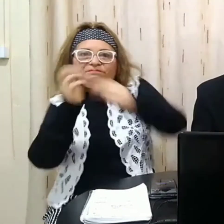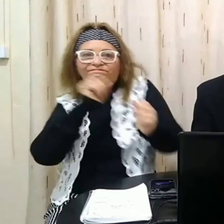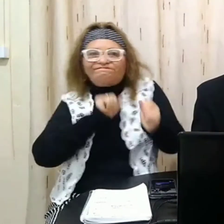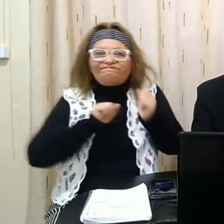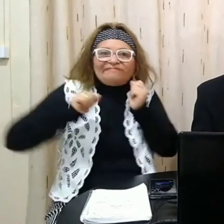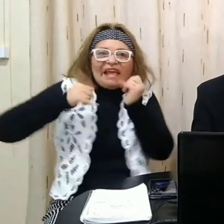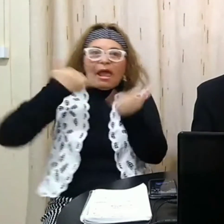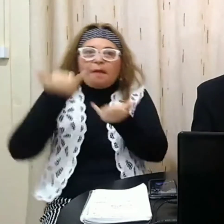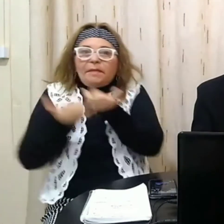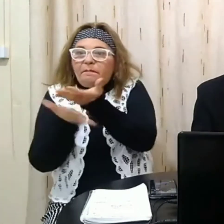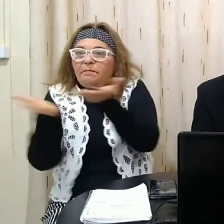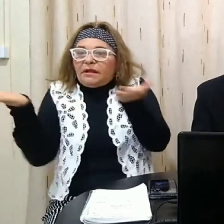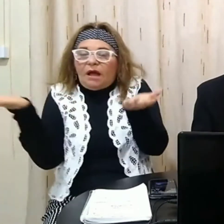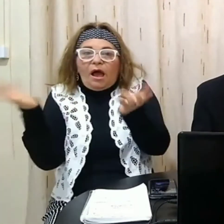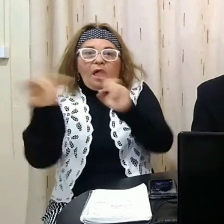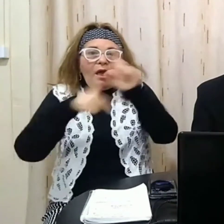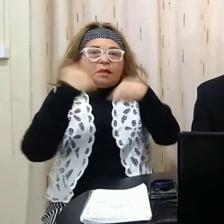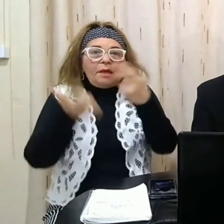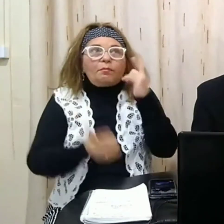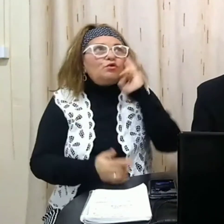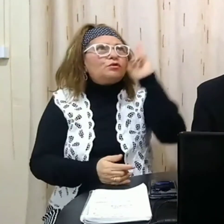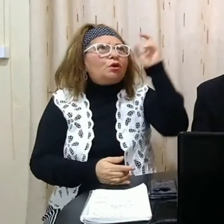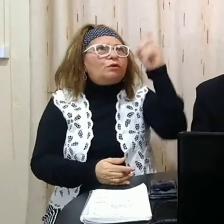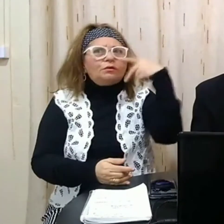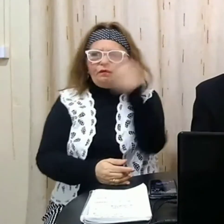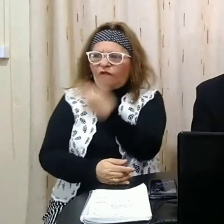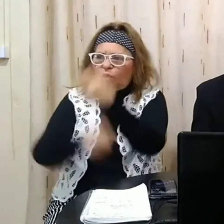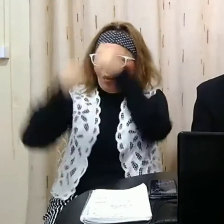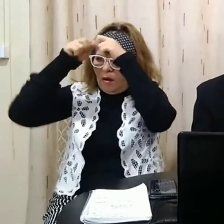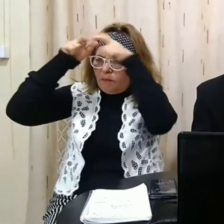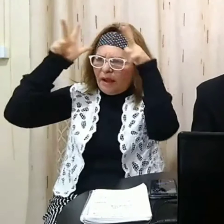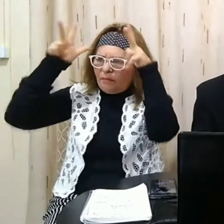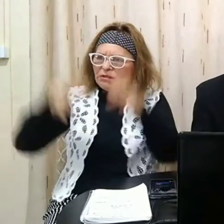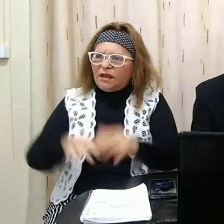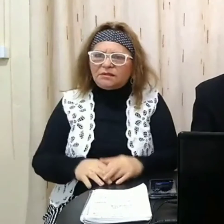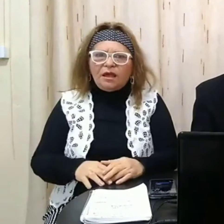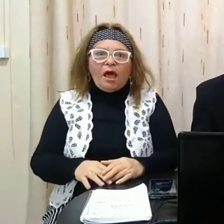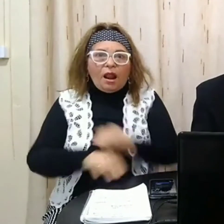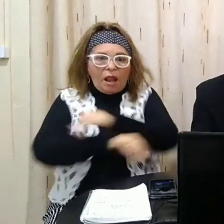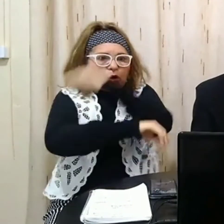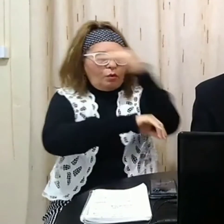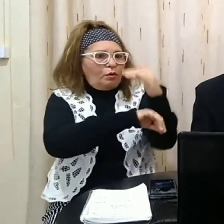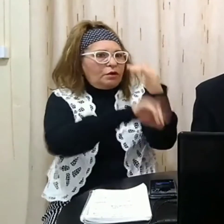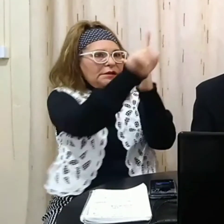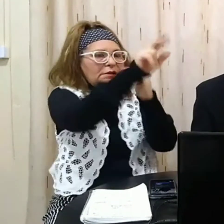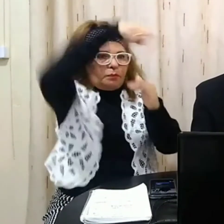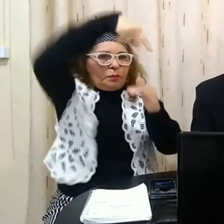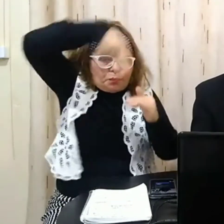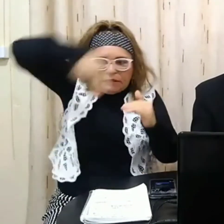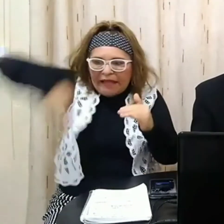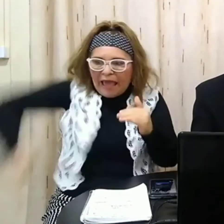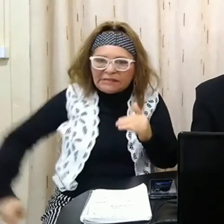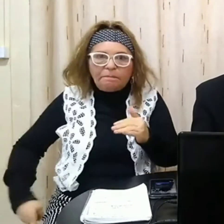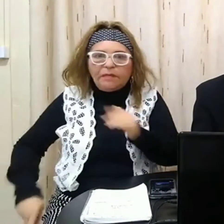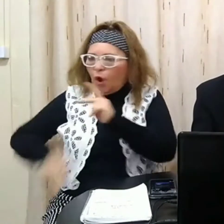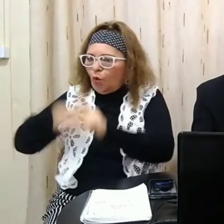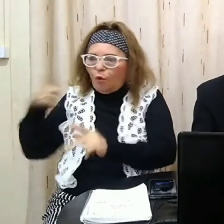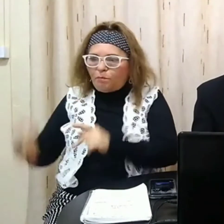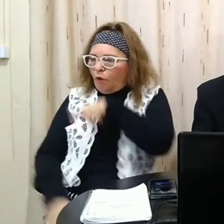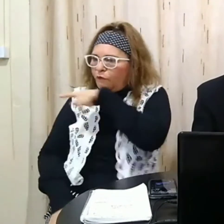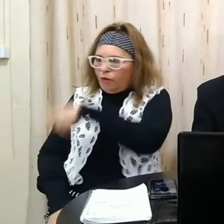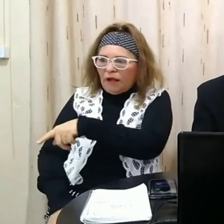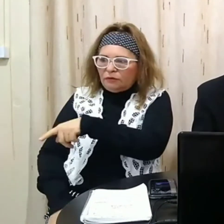divertir-se. Então disse o Senhor a Moisés: Vai, desce, porque o teu povo que fizeste sair do Egito